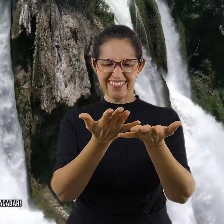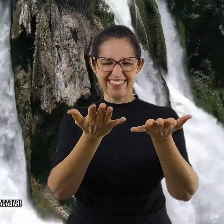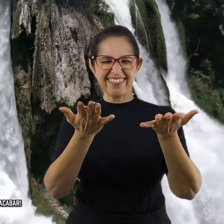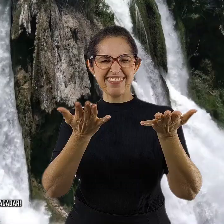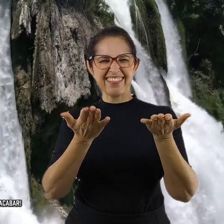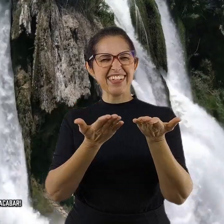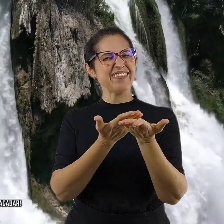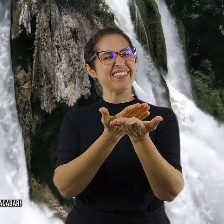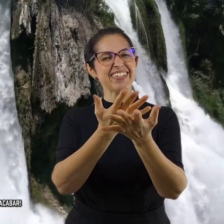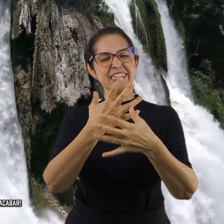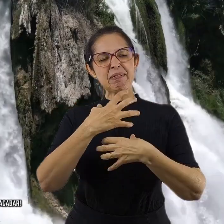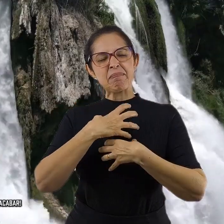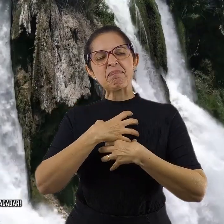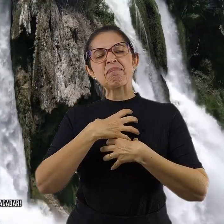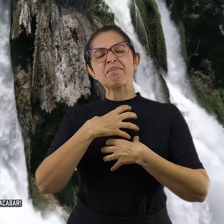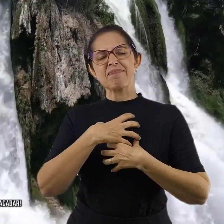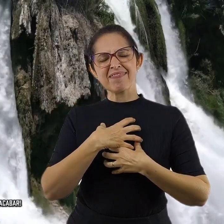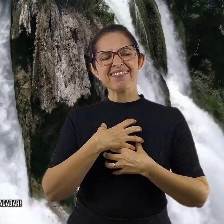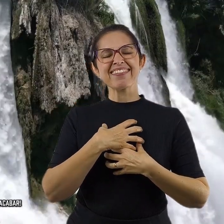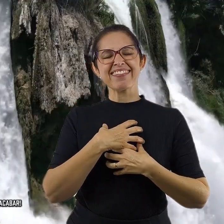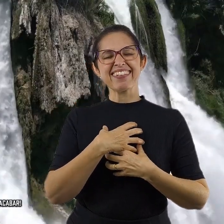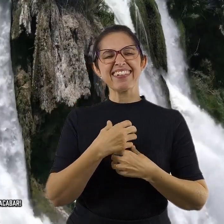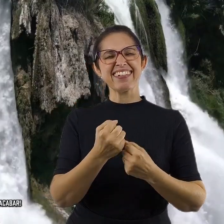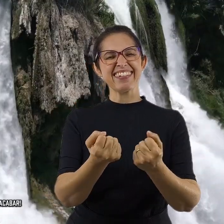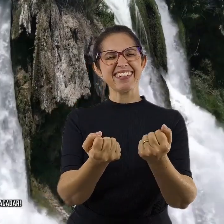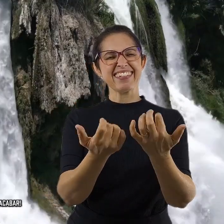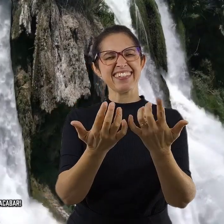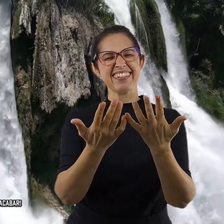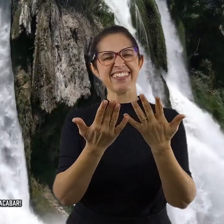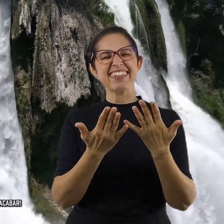vós todos. Bendizei o meu nome,